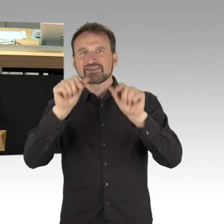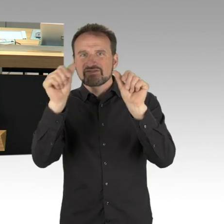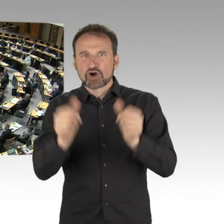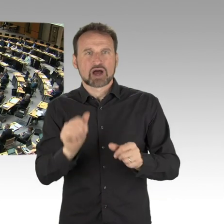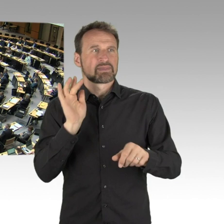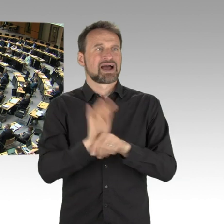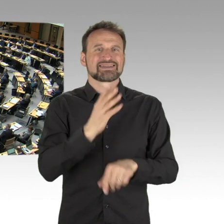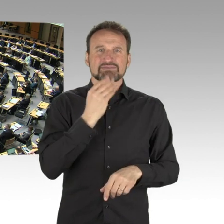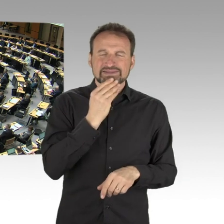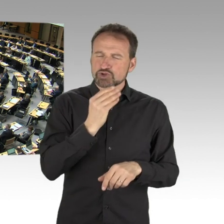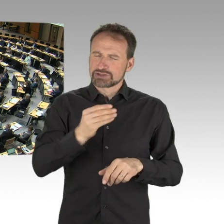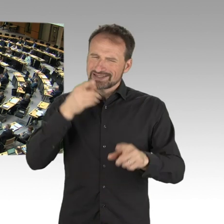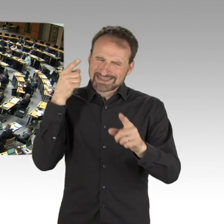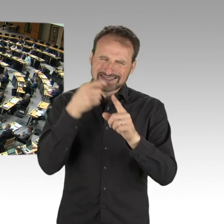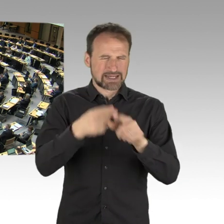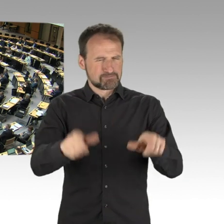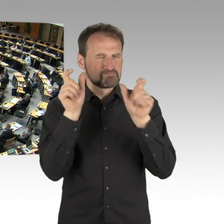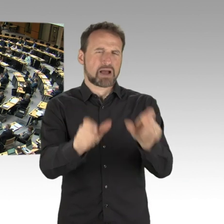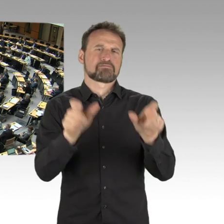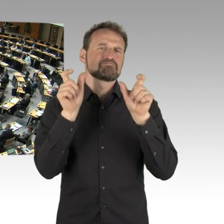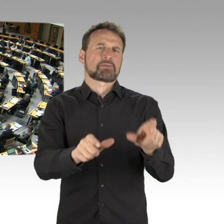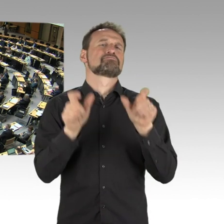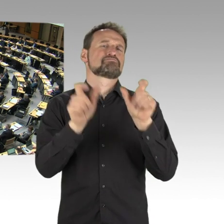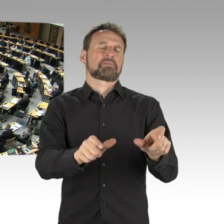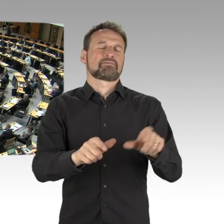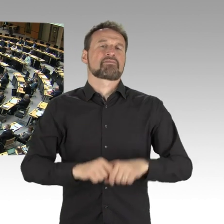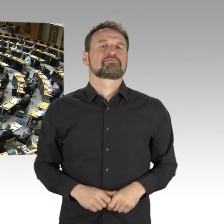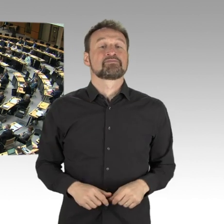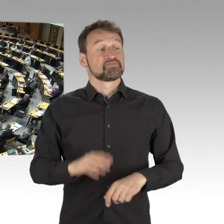Sie eine Zwischenfrage des Kollegen Buchholz von der AfD-Fraktion.